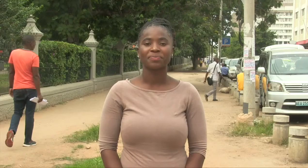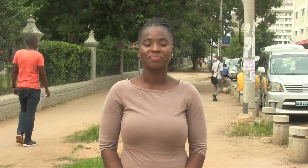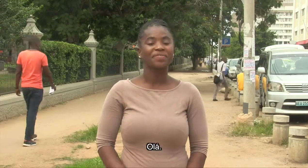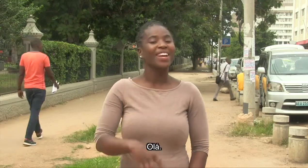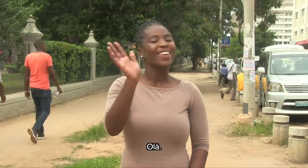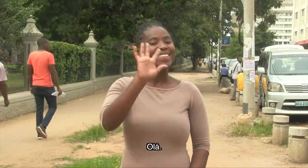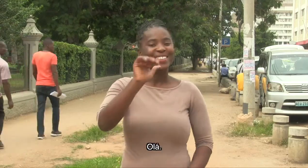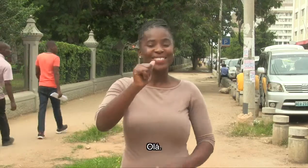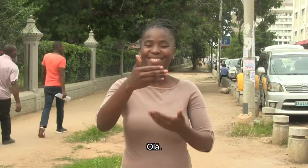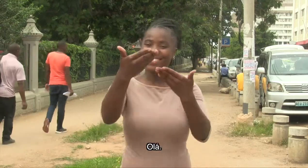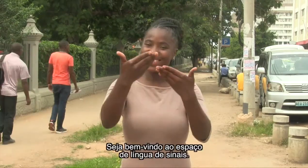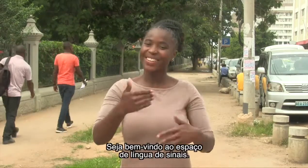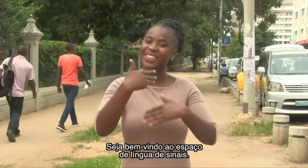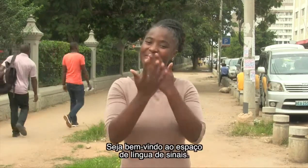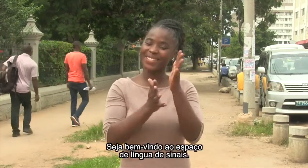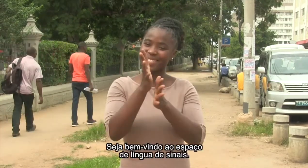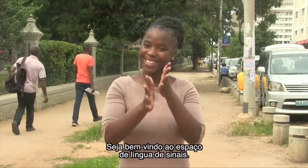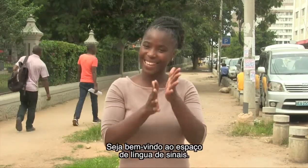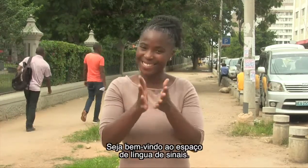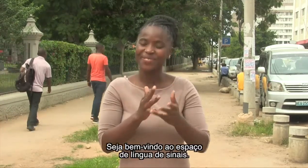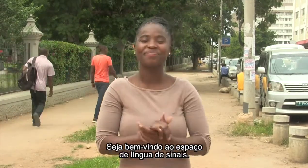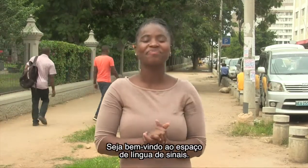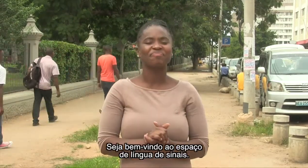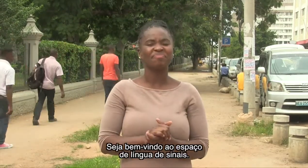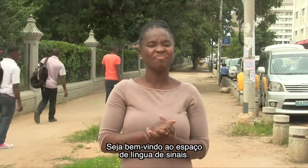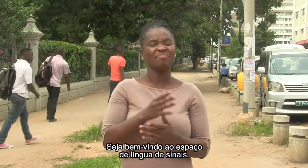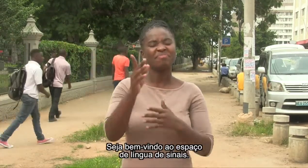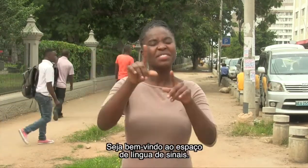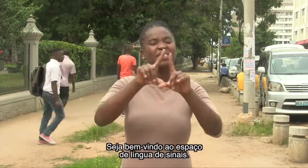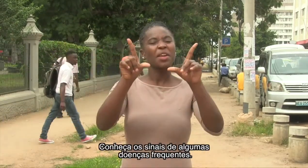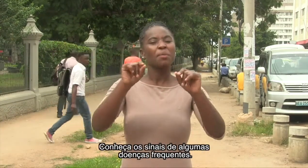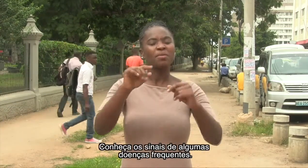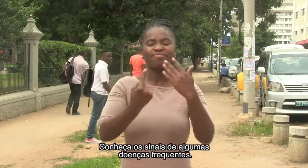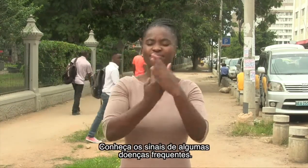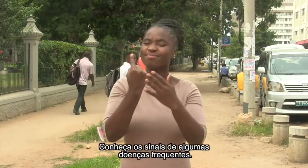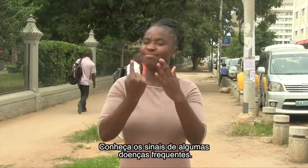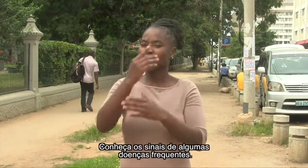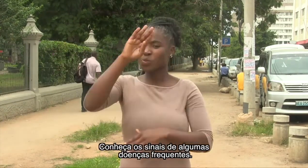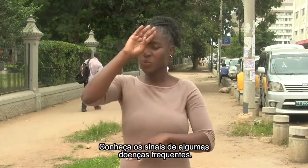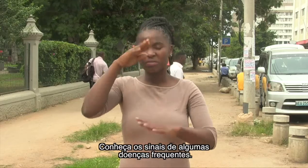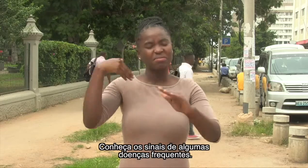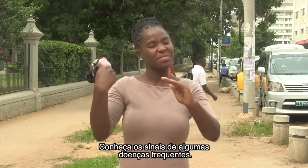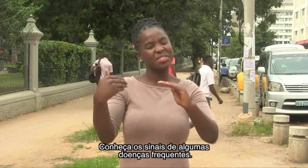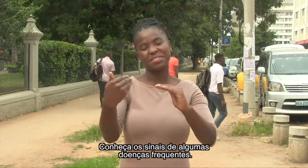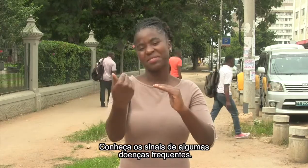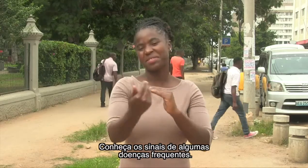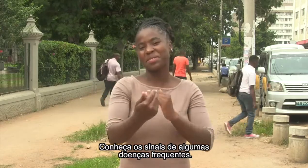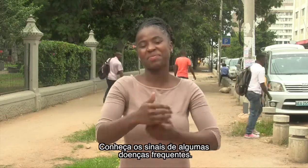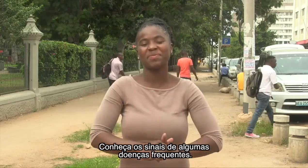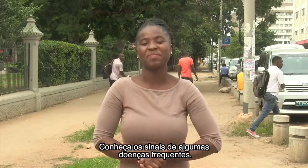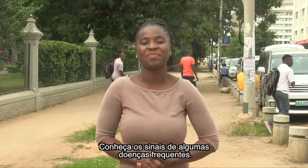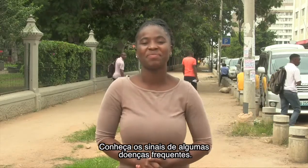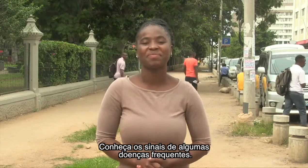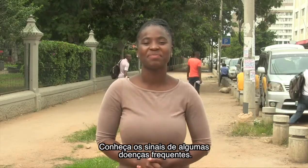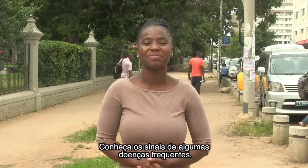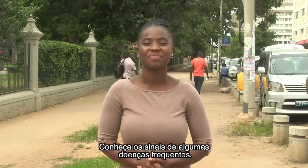Olá! Seja bem-vindo ao Espaço de Língua de Sinais. Conheça os sinais de algumas doenças frequentes.